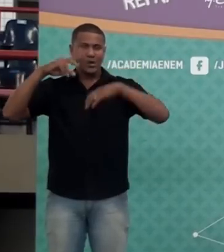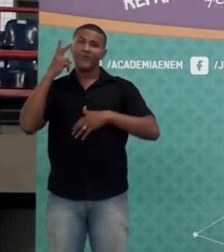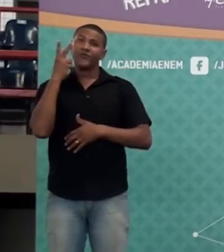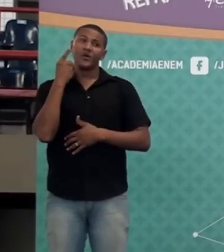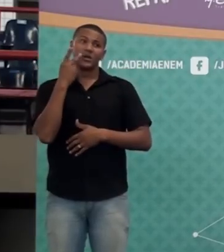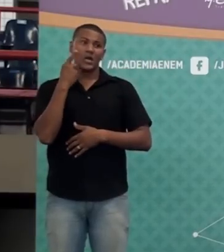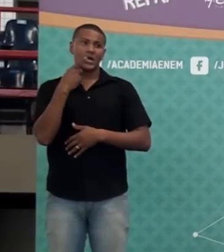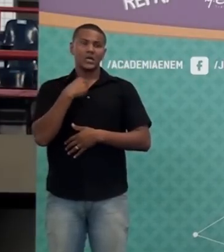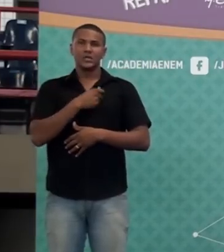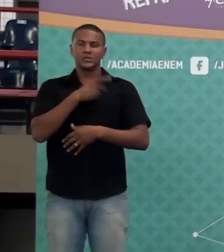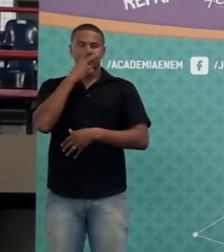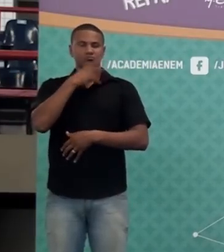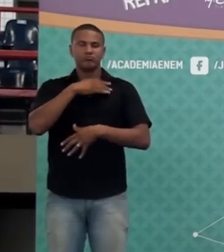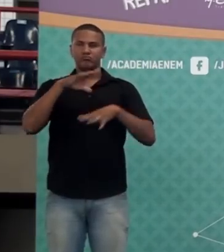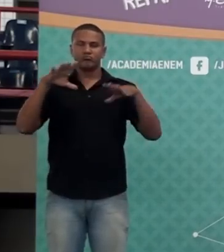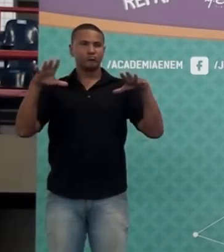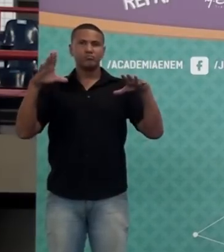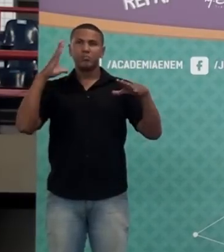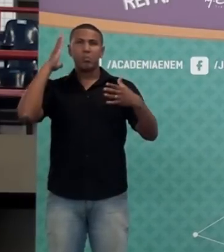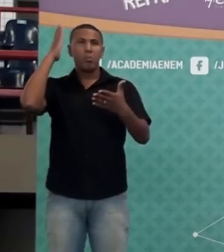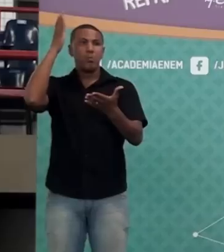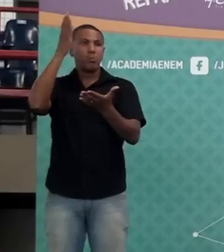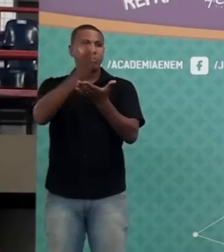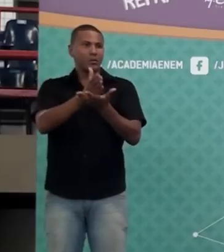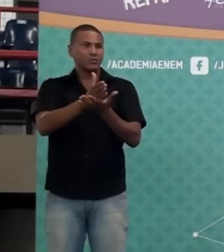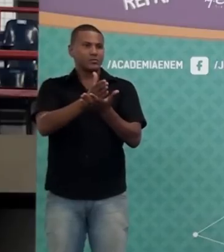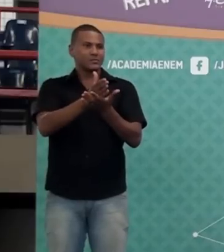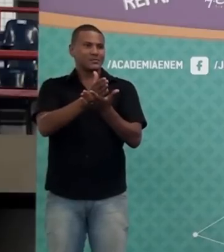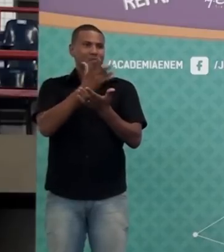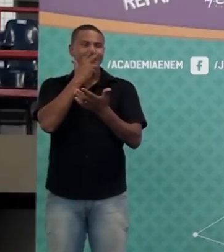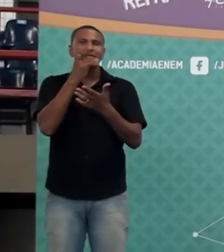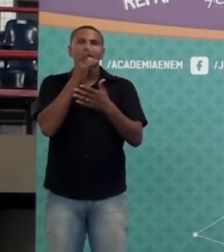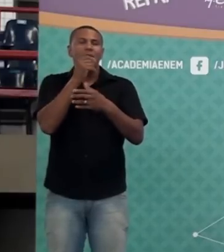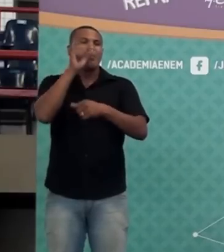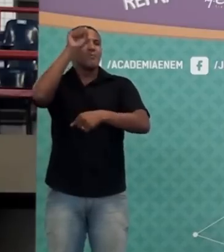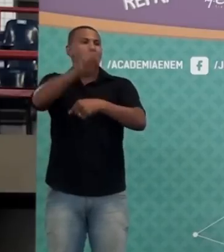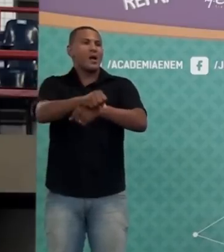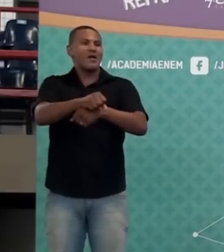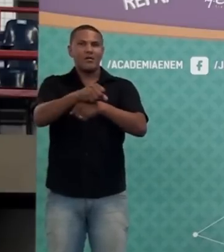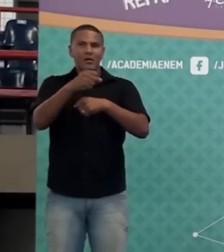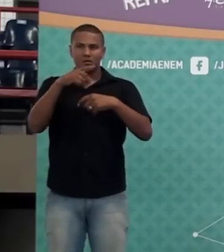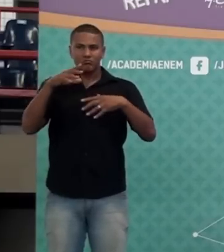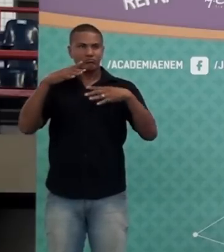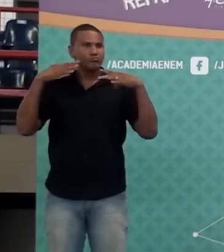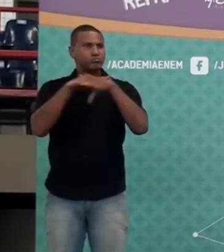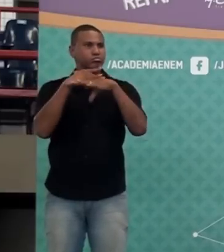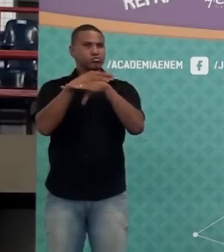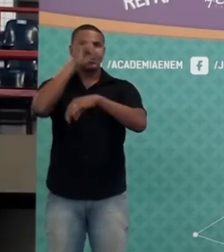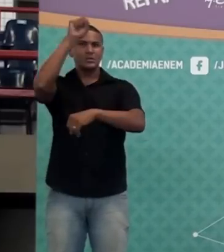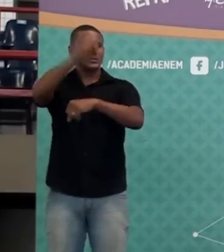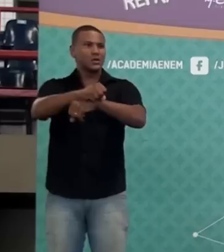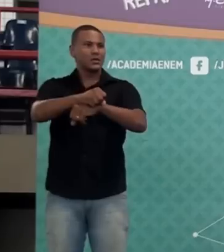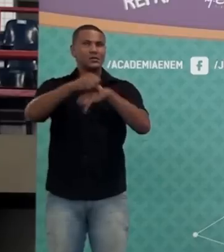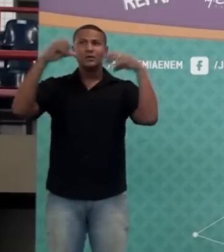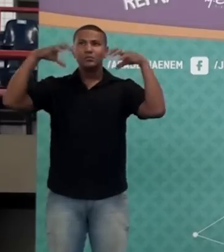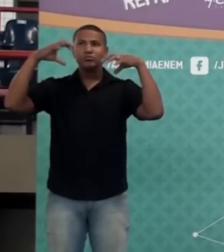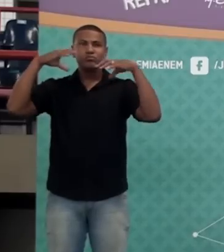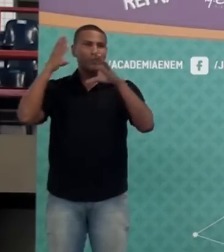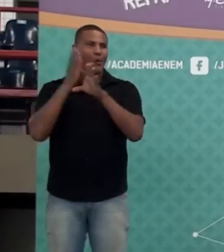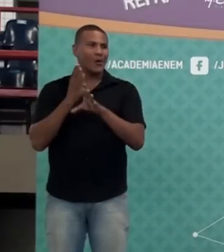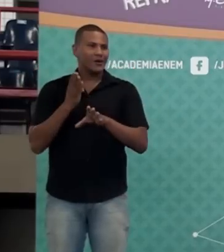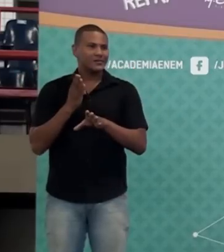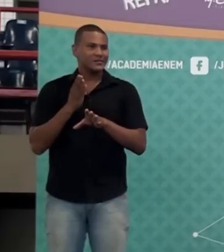tinha gente que achava que chuva era para Fortaleza e era chuva para